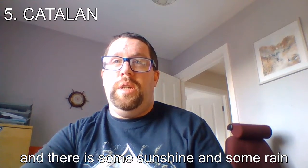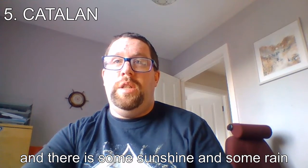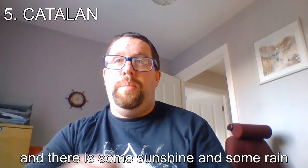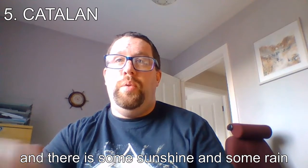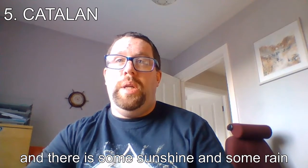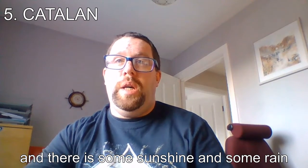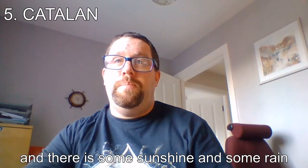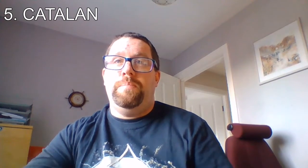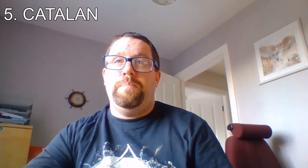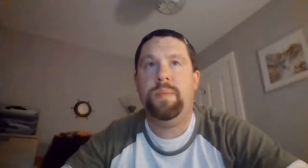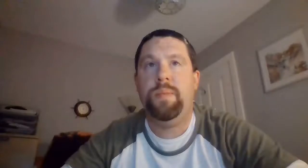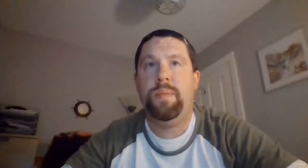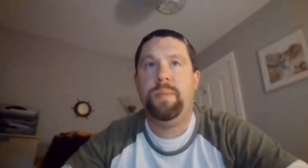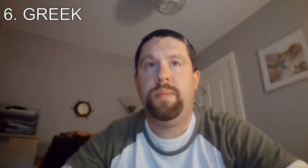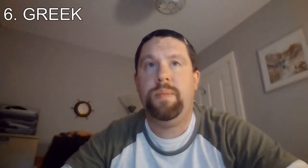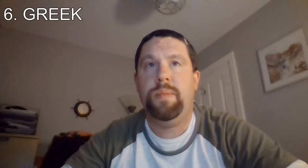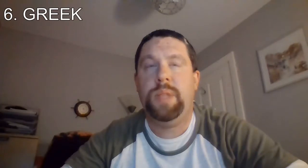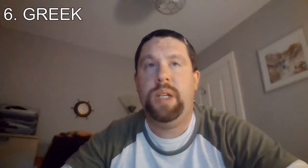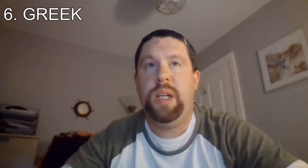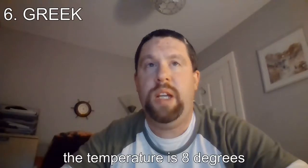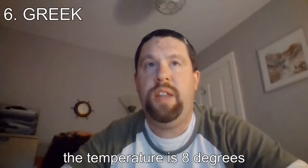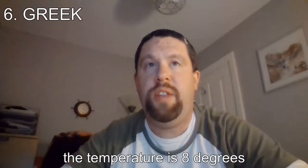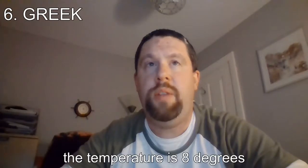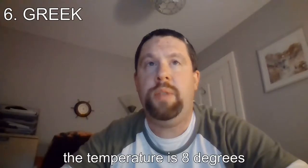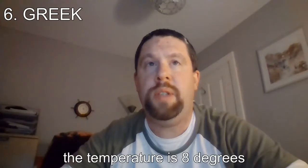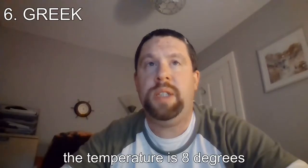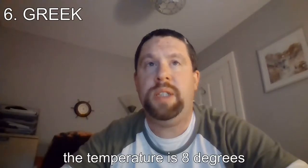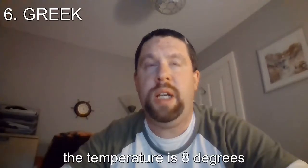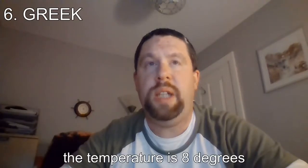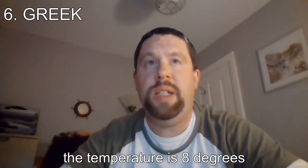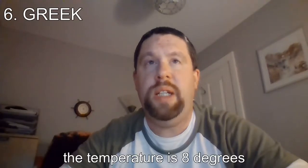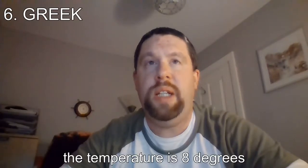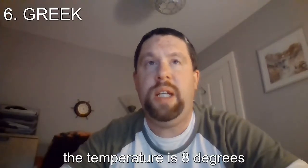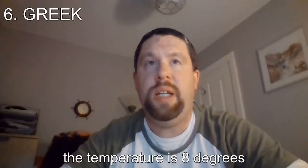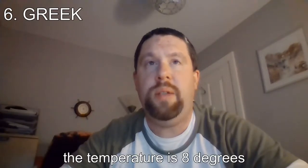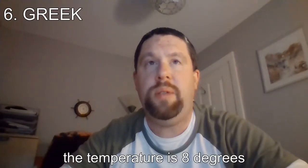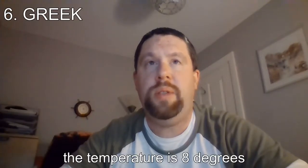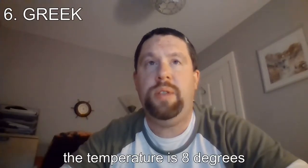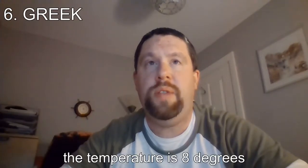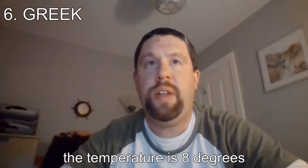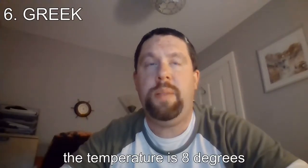de pluja. I thermocrasia ine 8 mi.